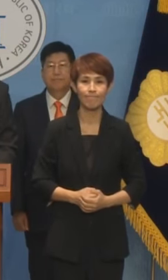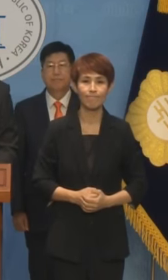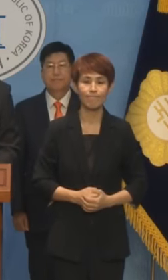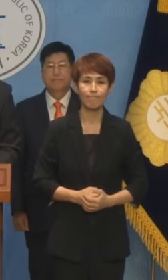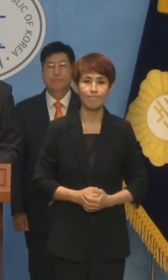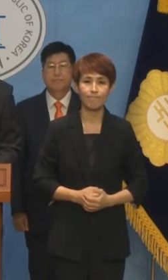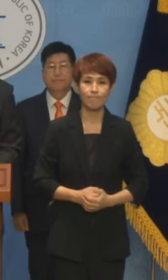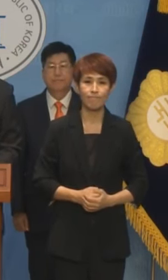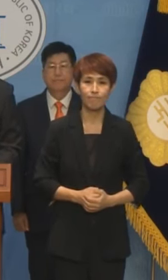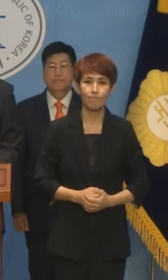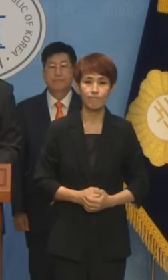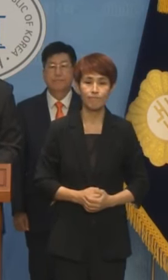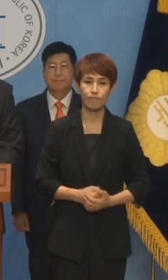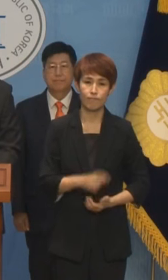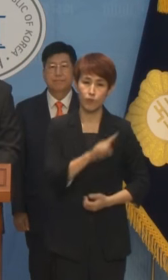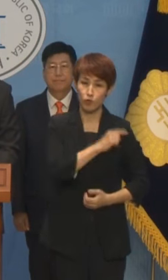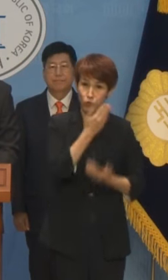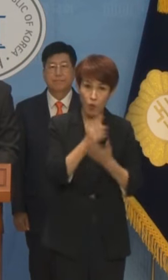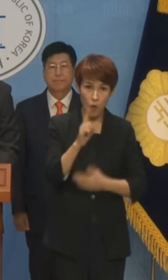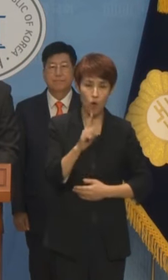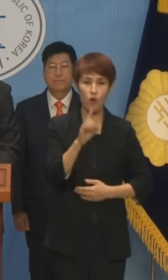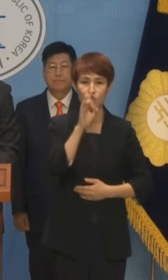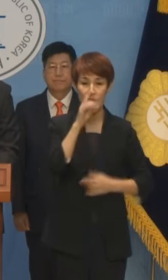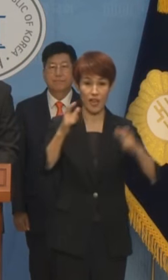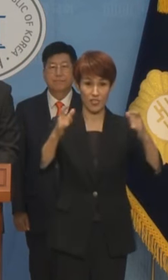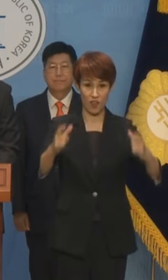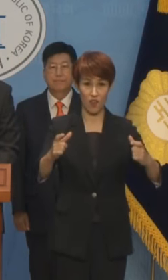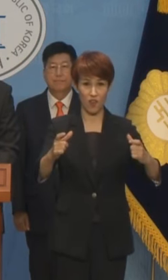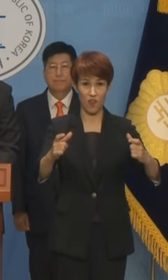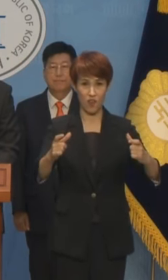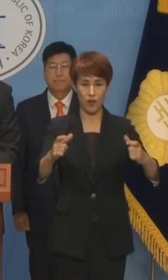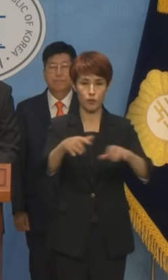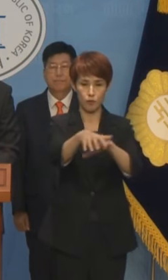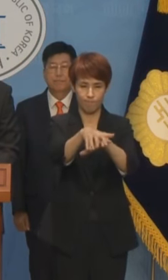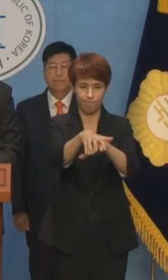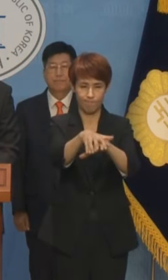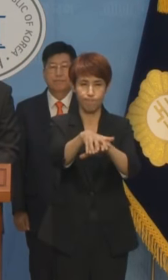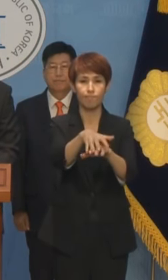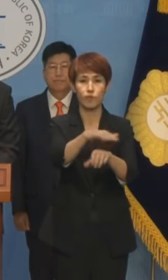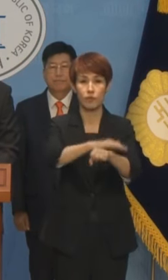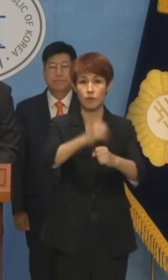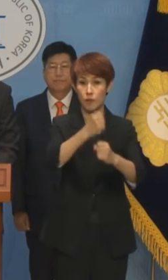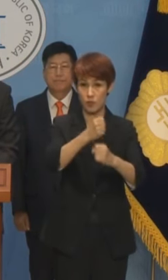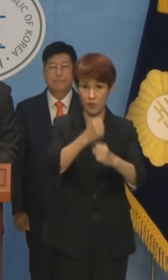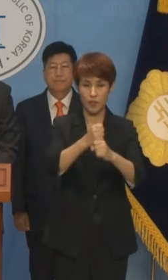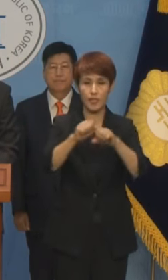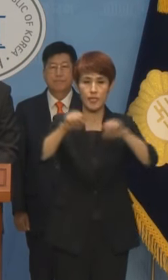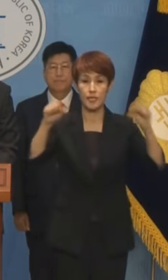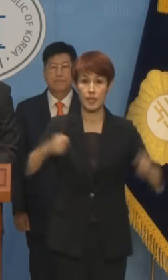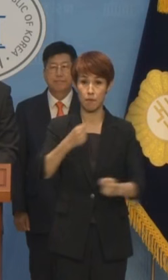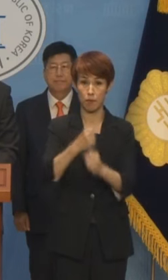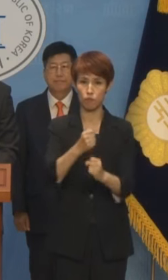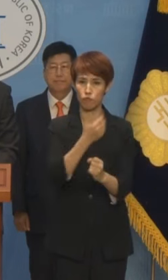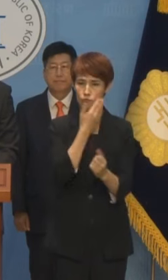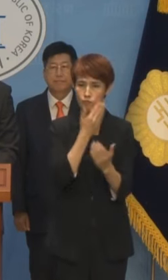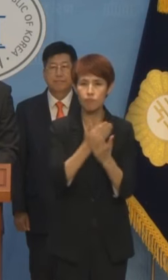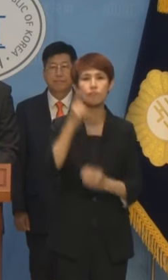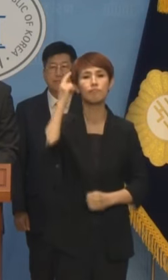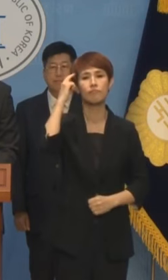이를 위해 저는 무엇보다 중앙에서 지역에 이르는 당의 조직을 정비하고 시스템을 구축하는 것이